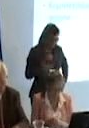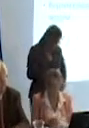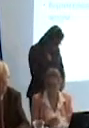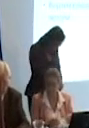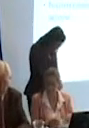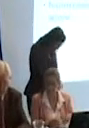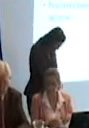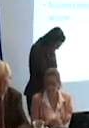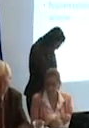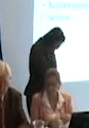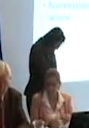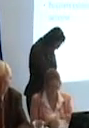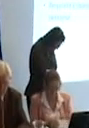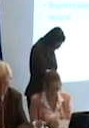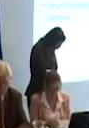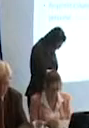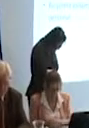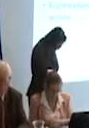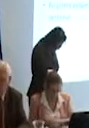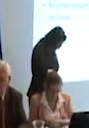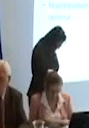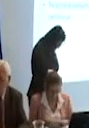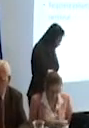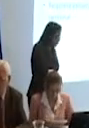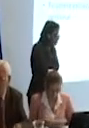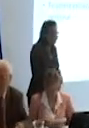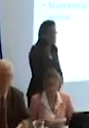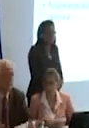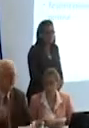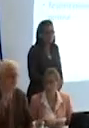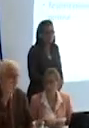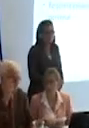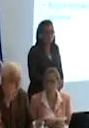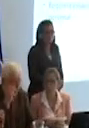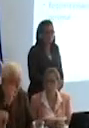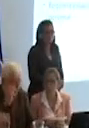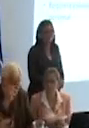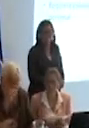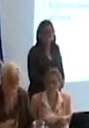¿De qué tipo de handicap parle-t-on? ¿Puede-vous donner des exemples?